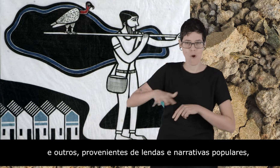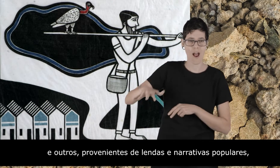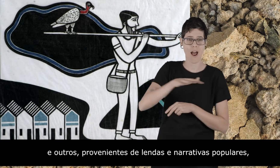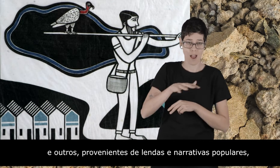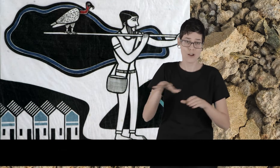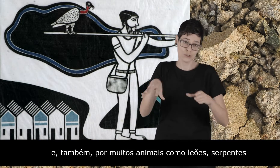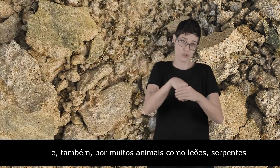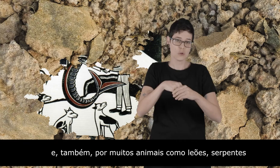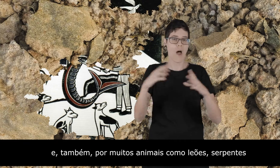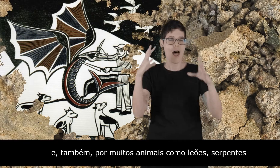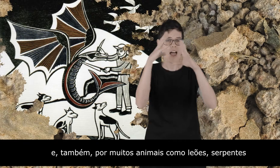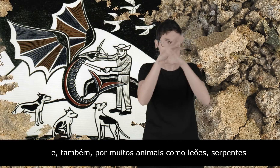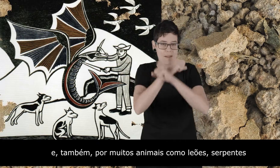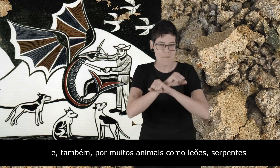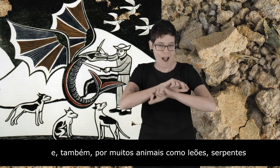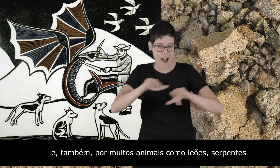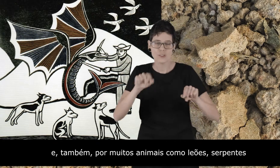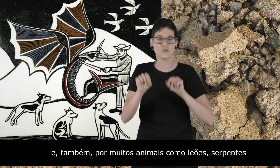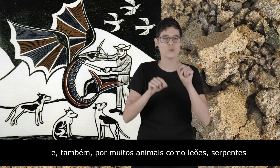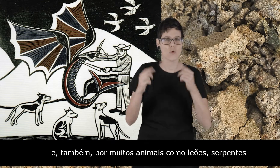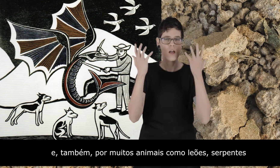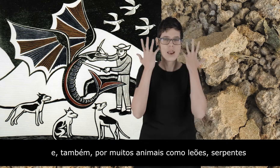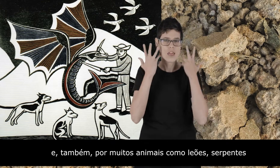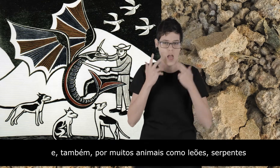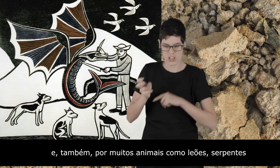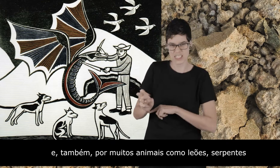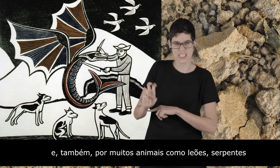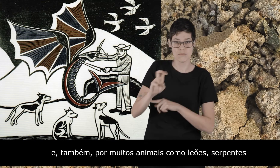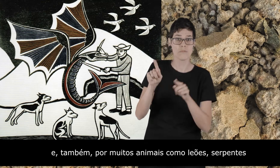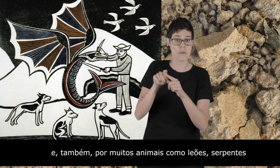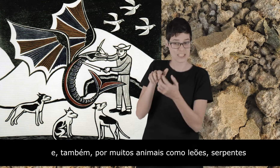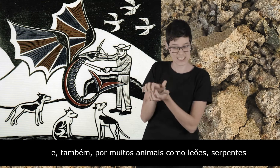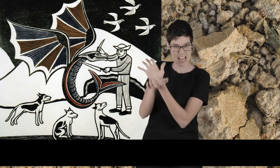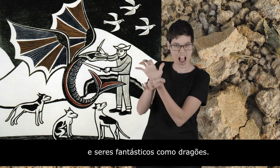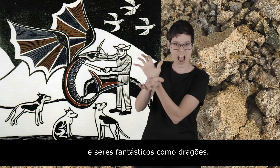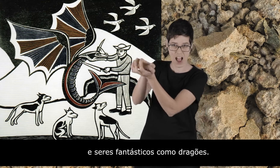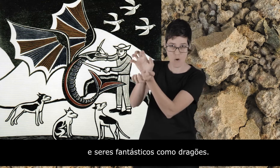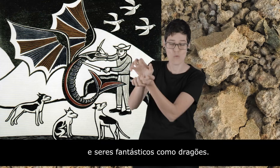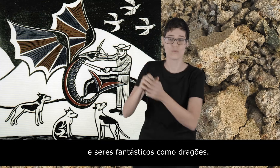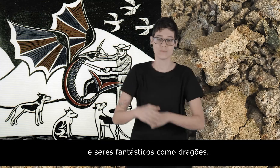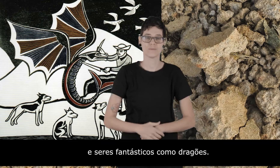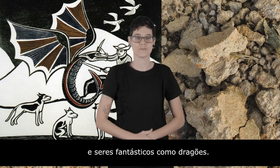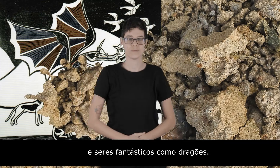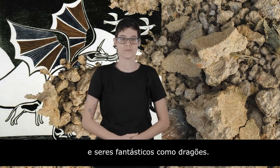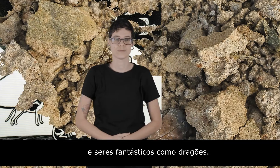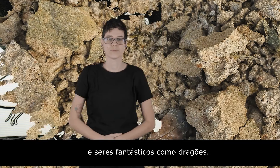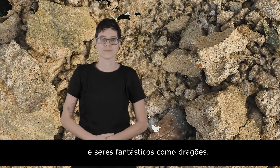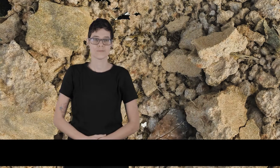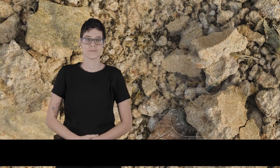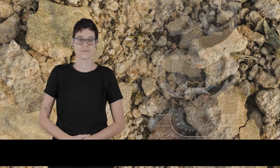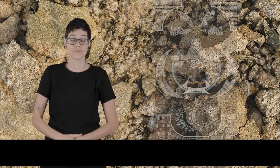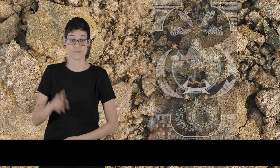narrativas populares, e também por muitos animais como leões, serpentes e seres fantásticos como